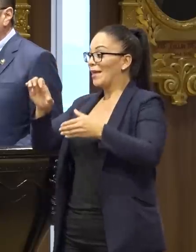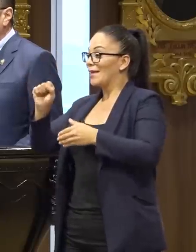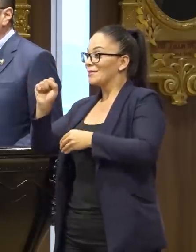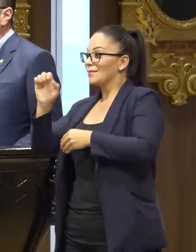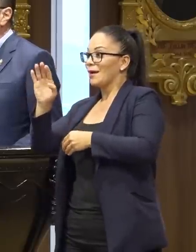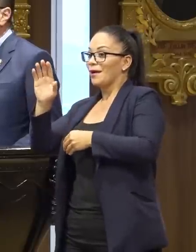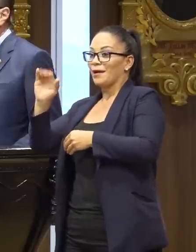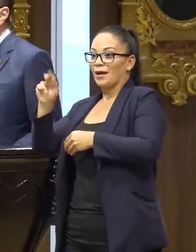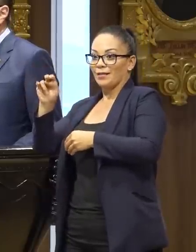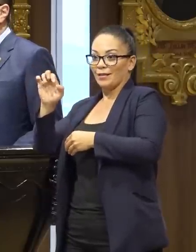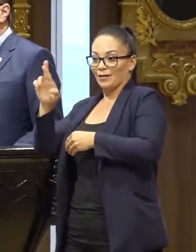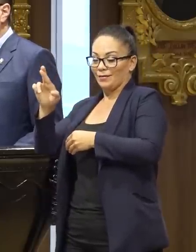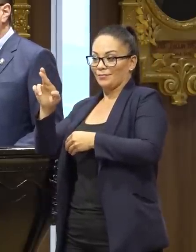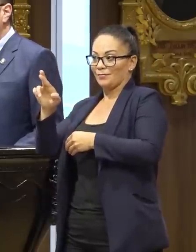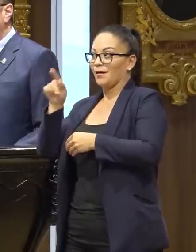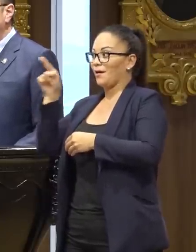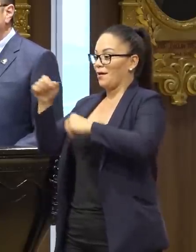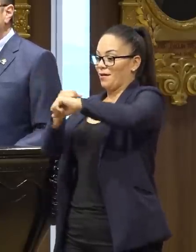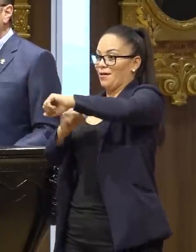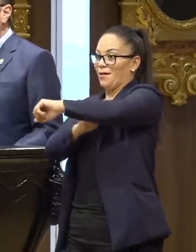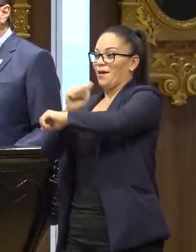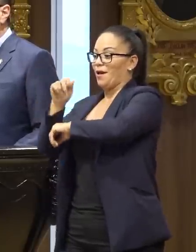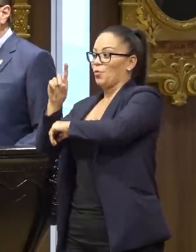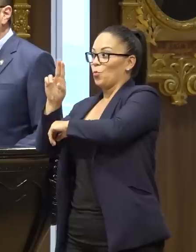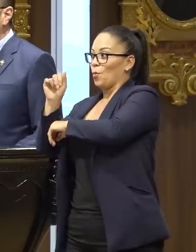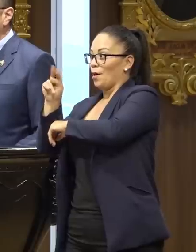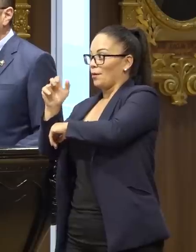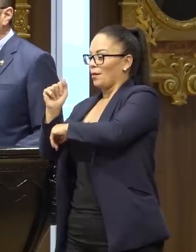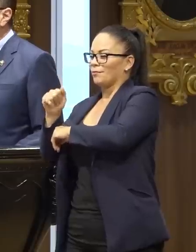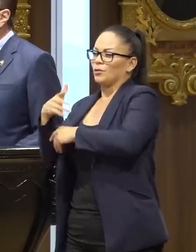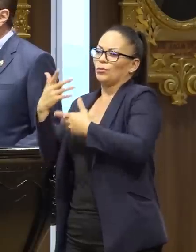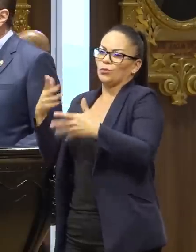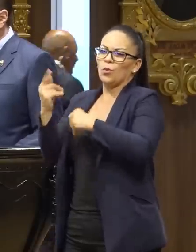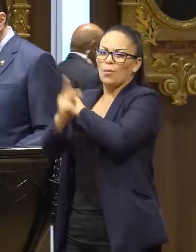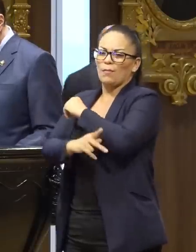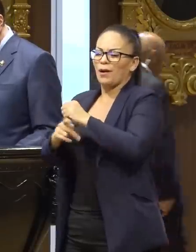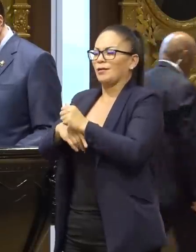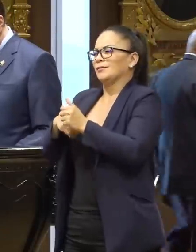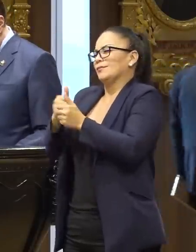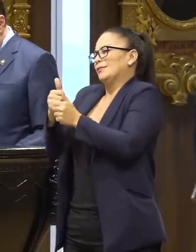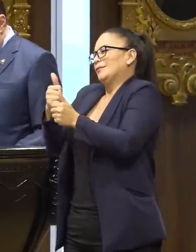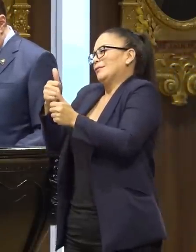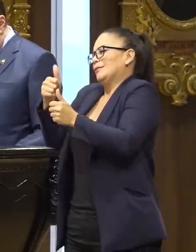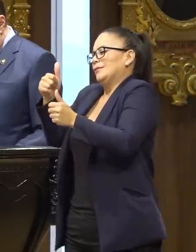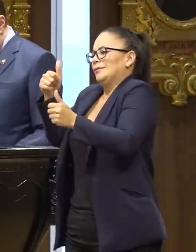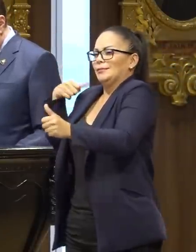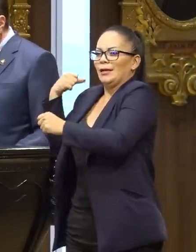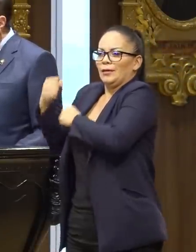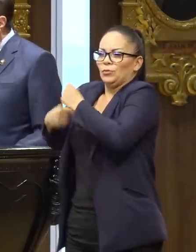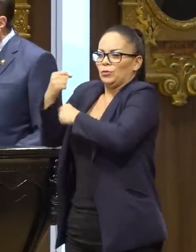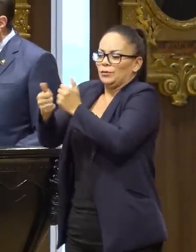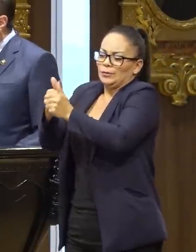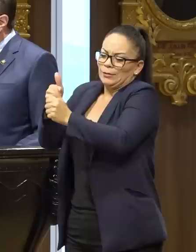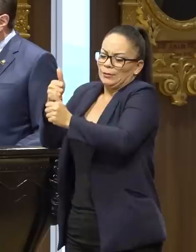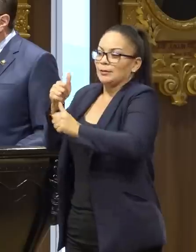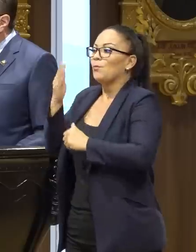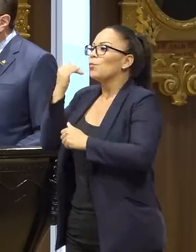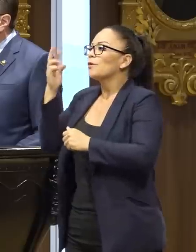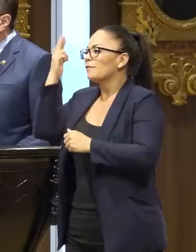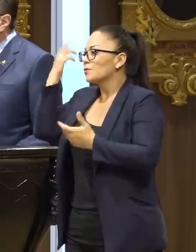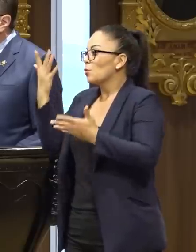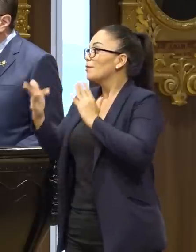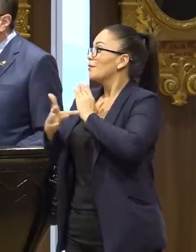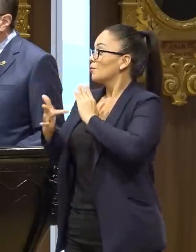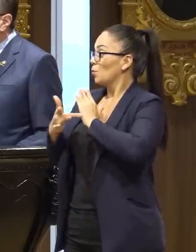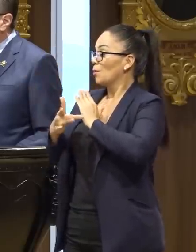hemos atrasado como país, décadas, décadas, porque la tecnología